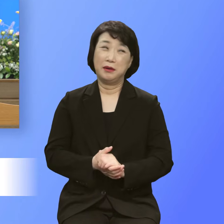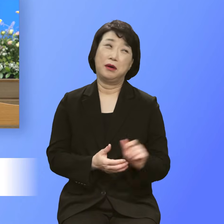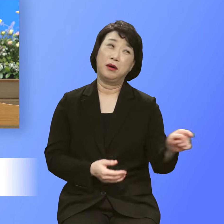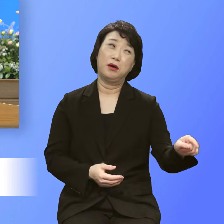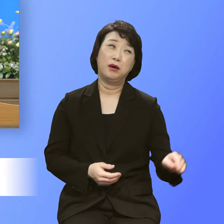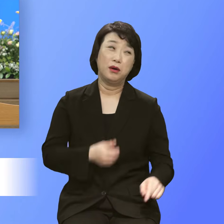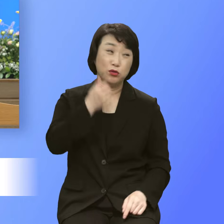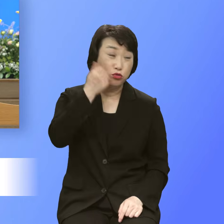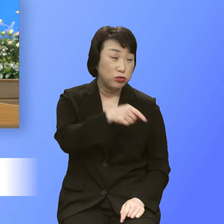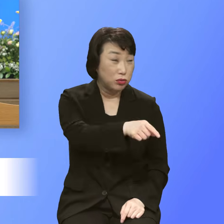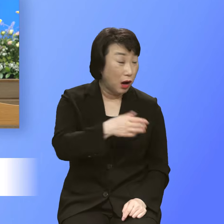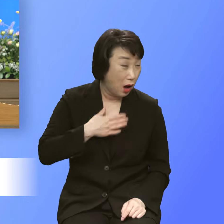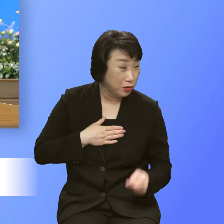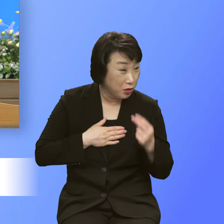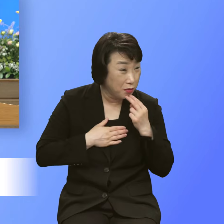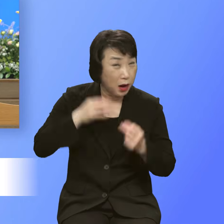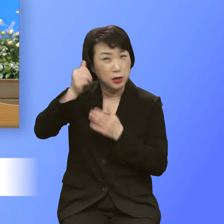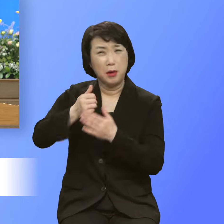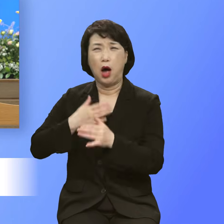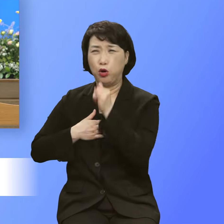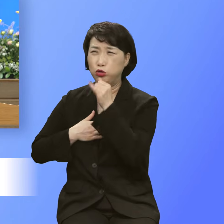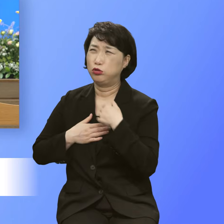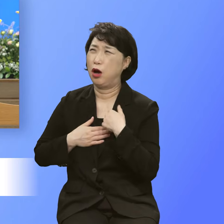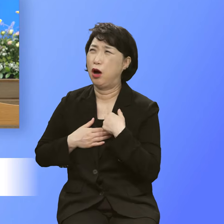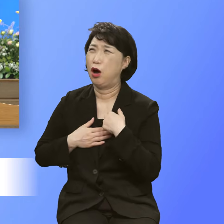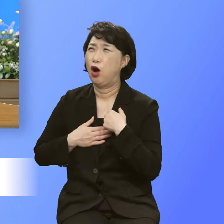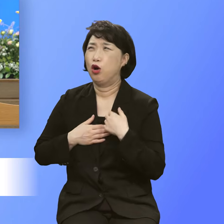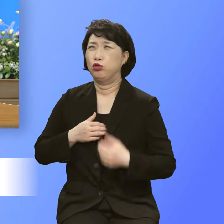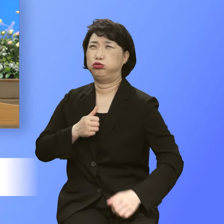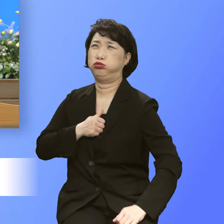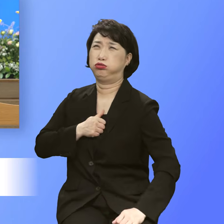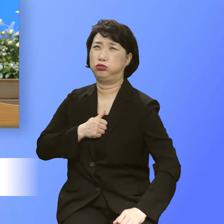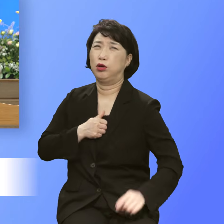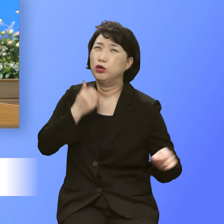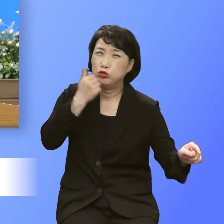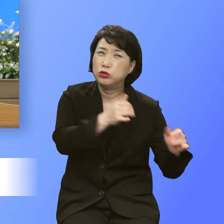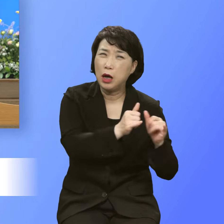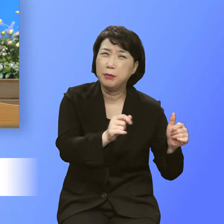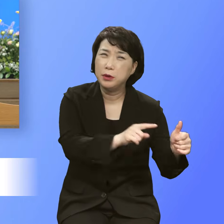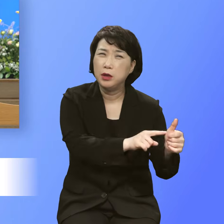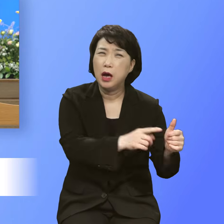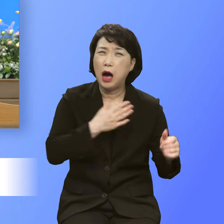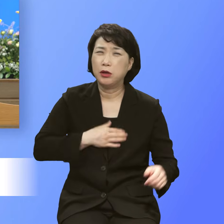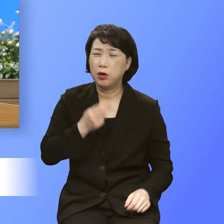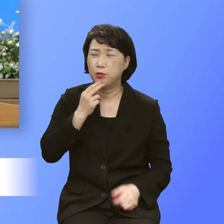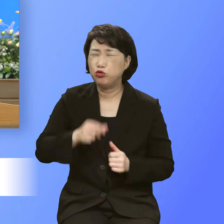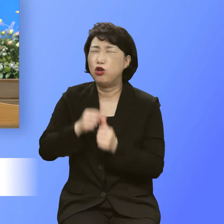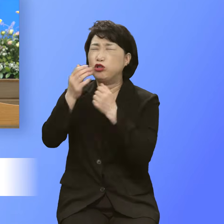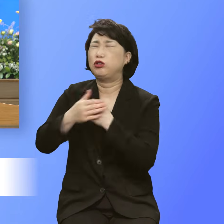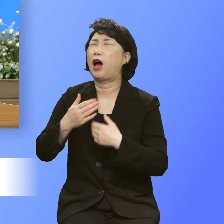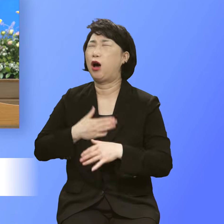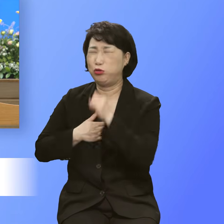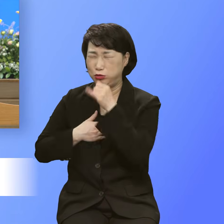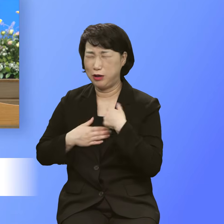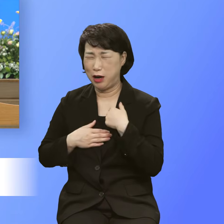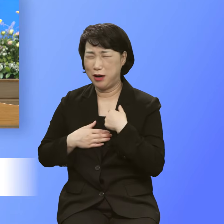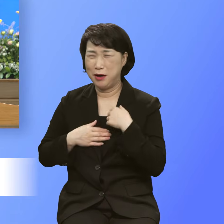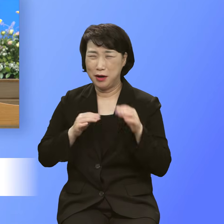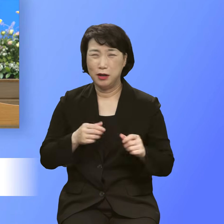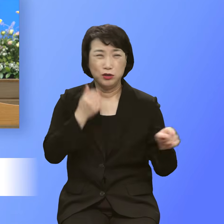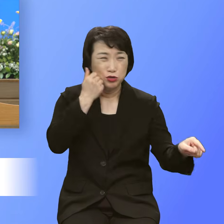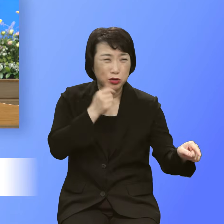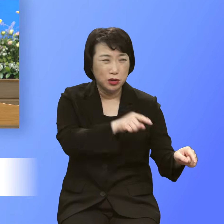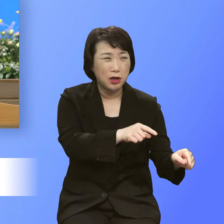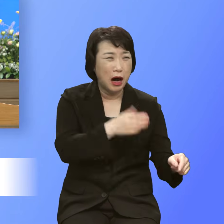알지 못하는 하나님을 알았을까? 나는 저 사람이 알지 못하는 구원의 은혜를 알았을까? 저 사람이 알지